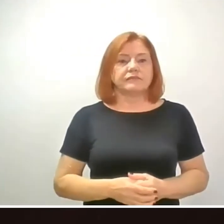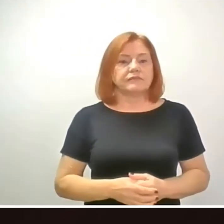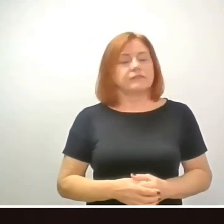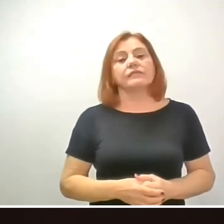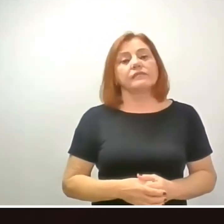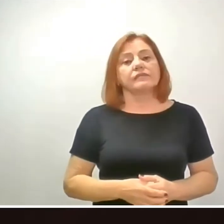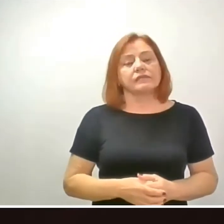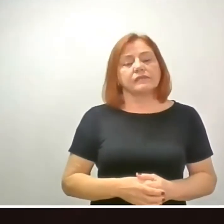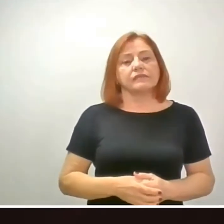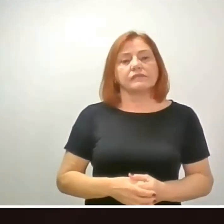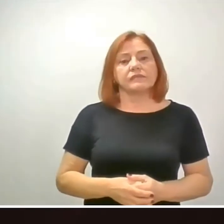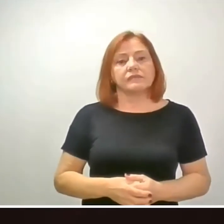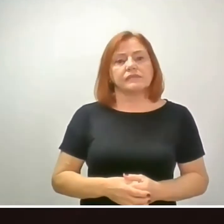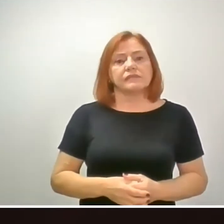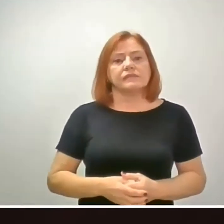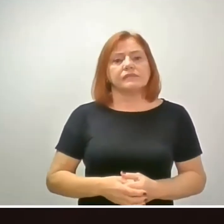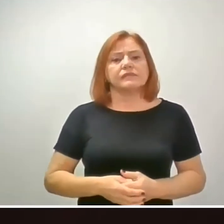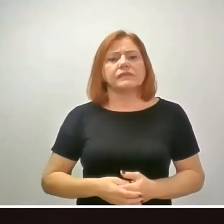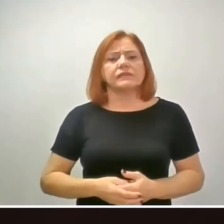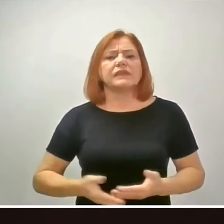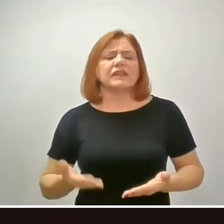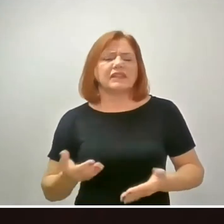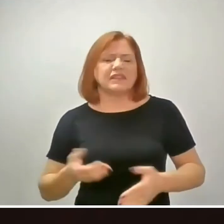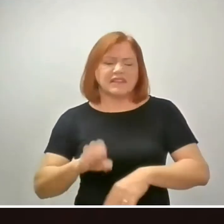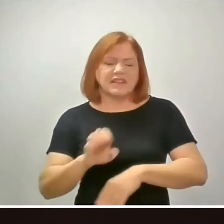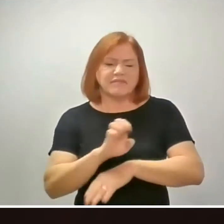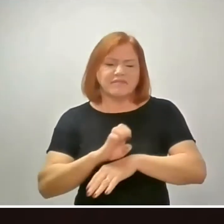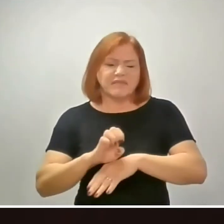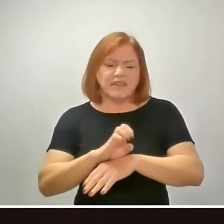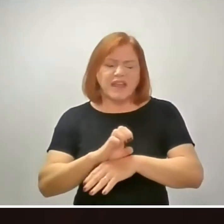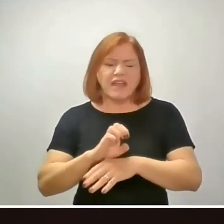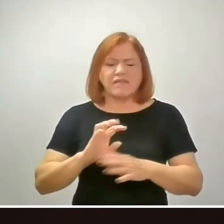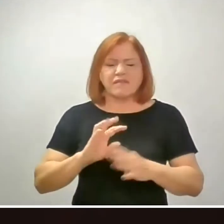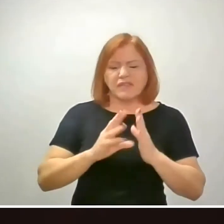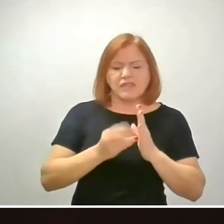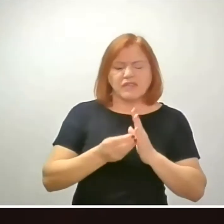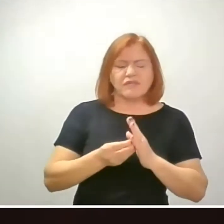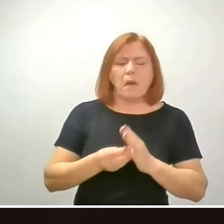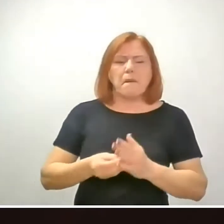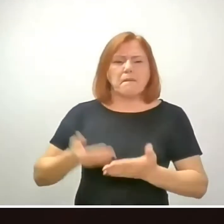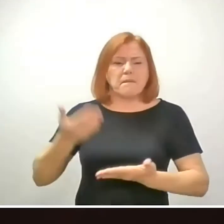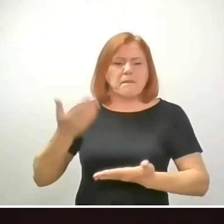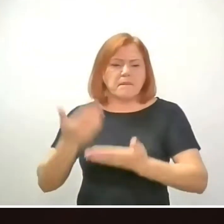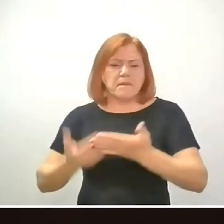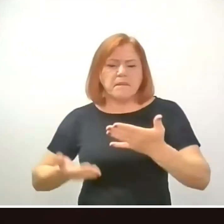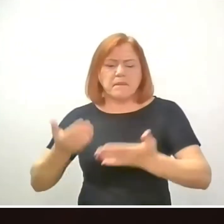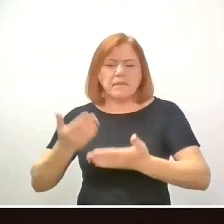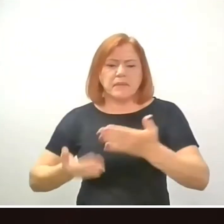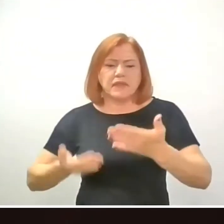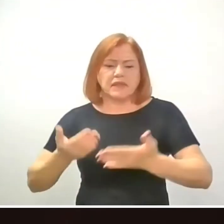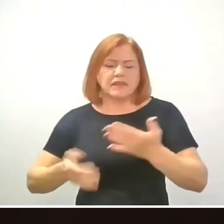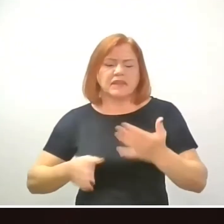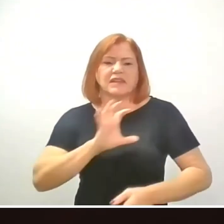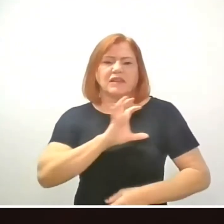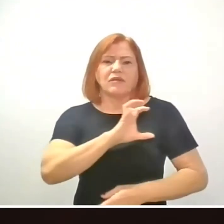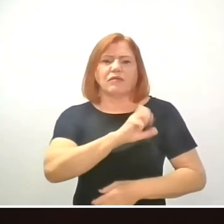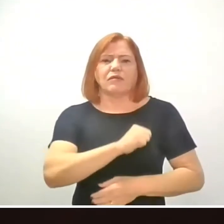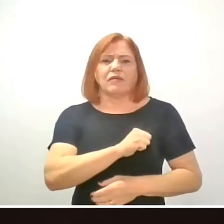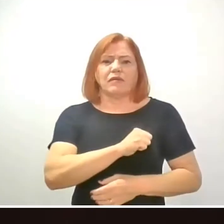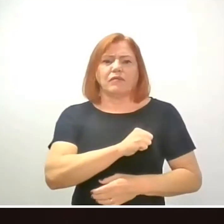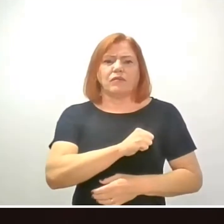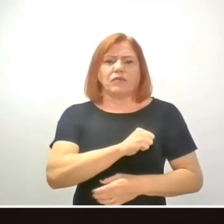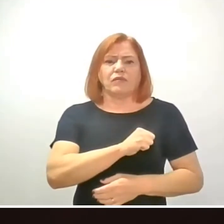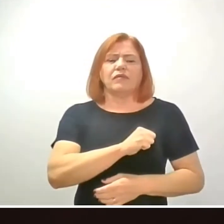o amor. Perdendo o amor, irmãos, perdeu a essência de Deus, a essência do Espírito. E no